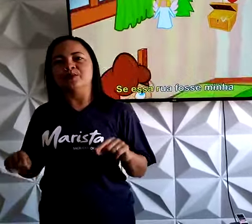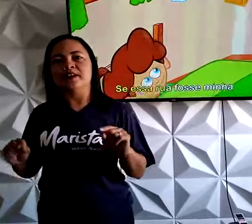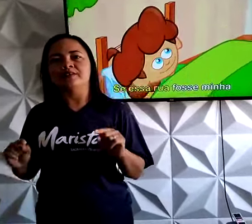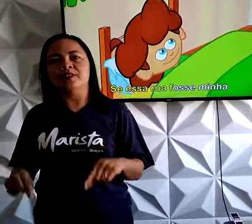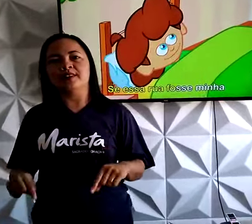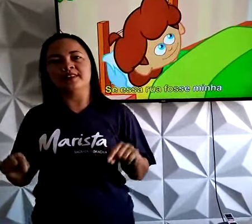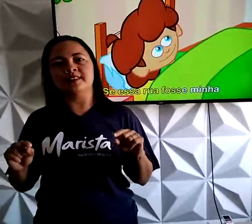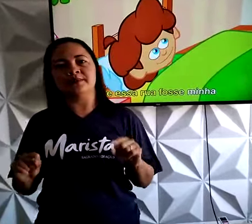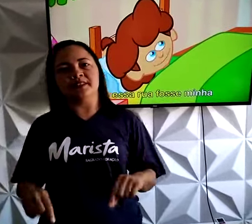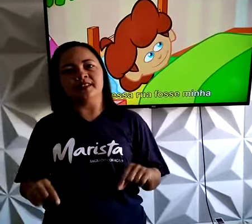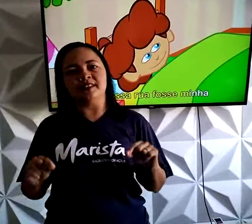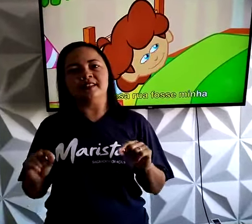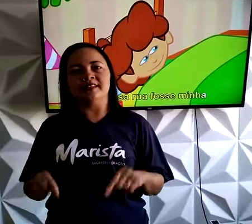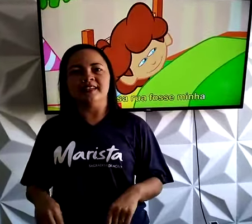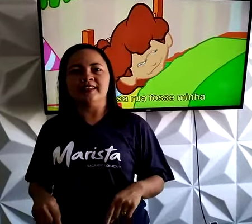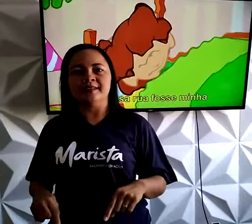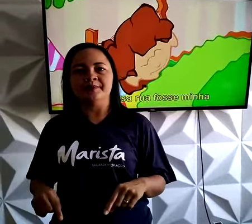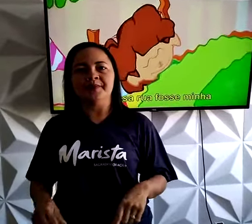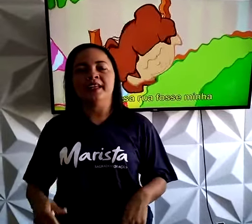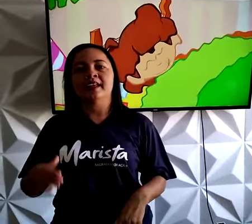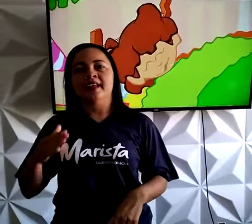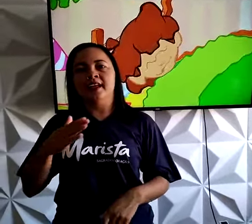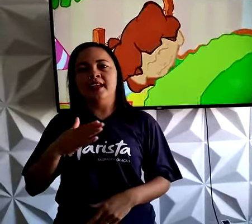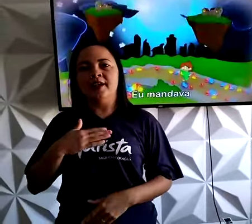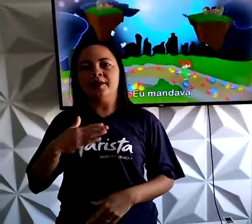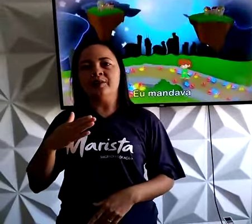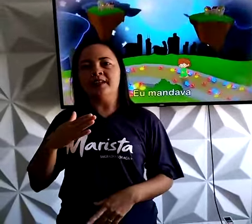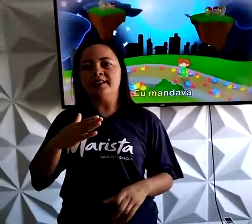Se essa rua fosse minha,